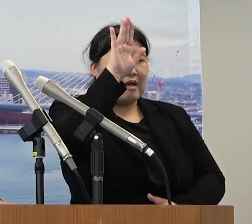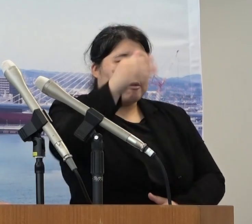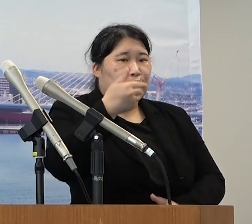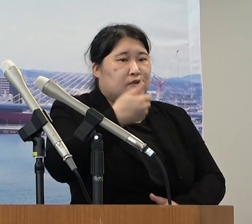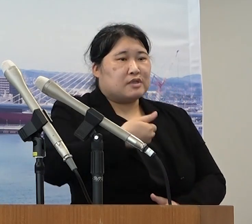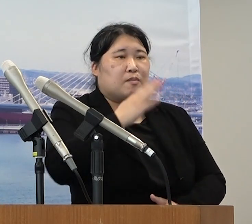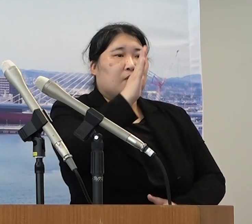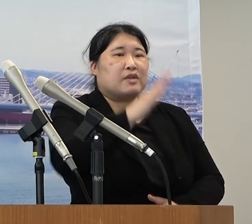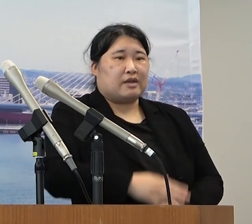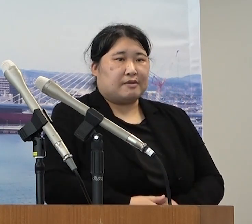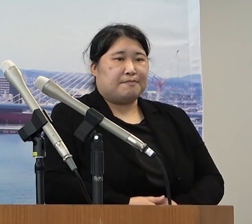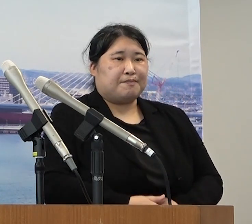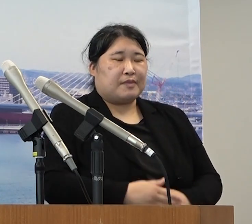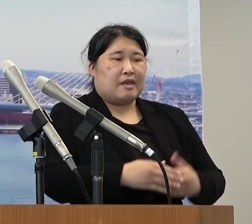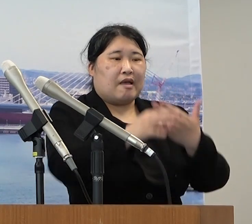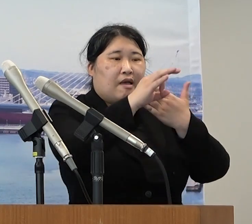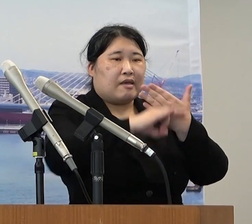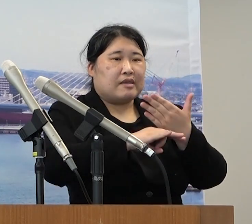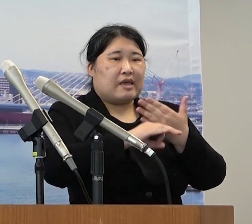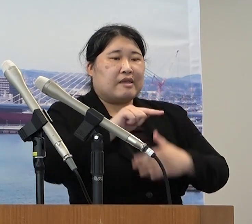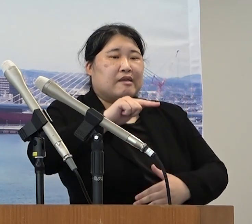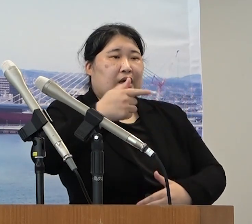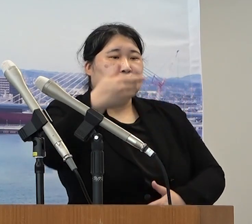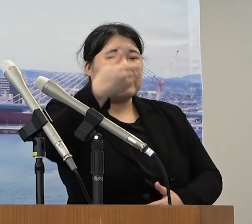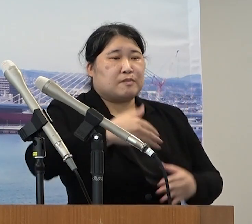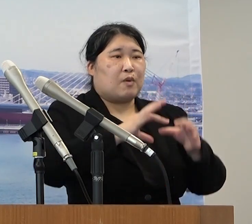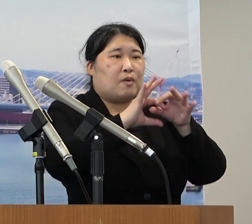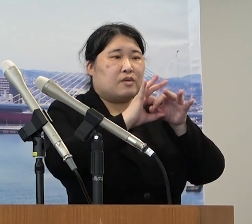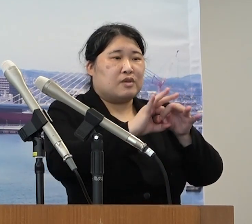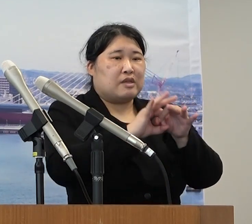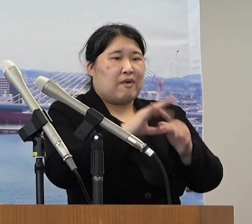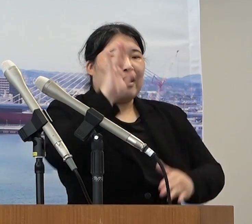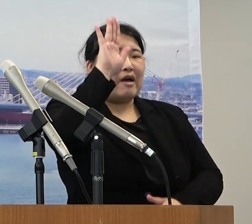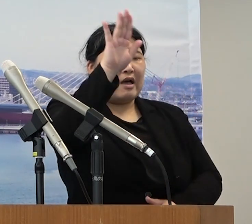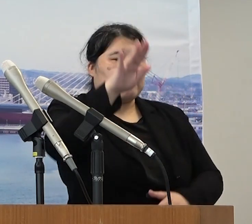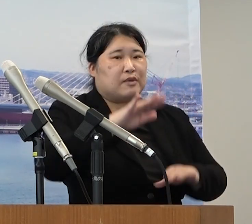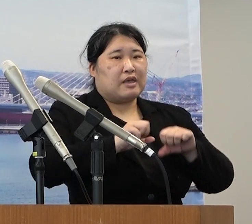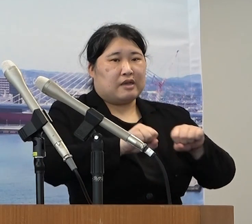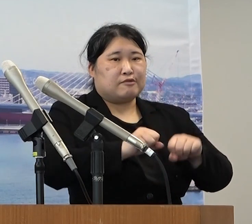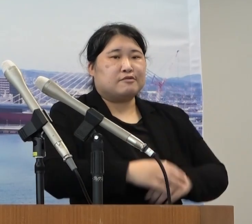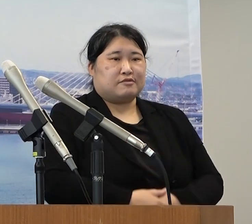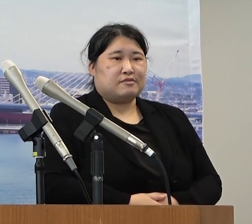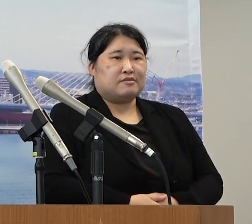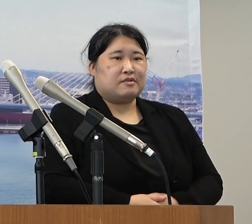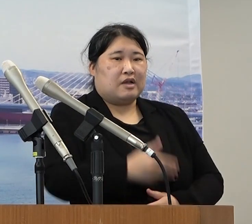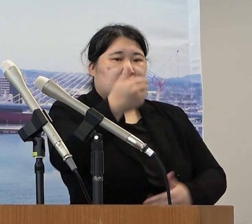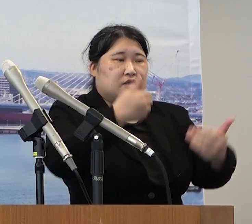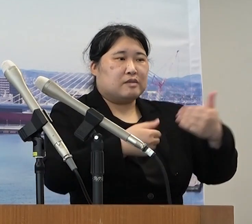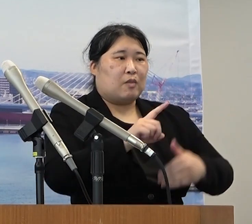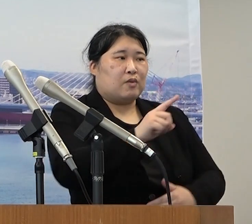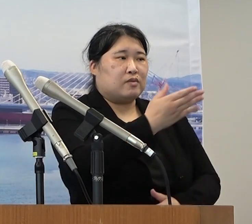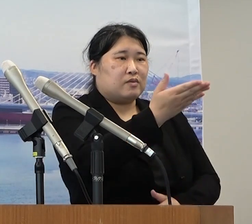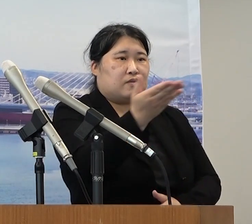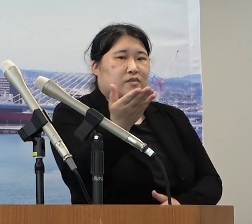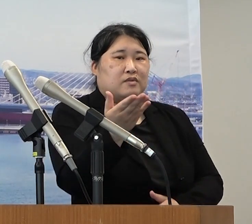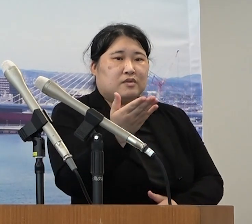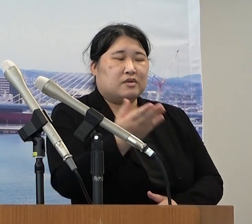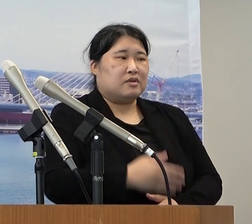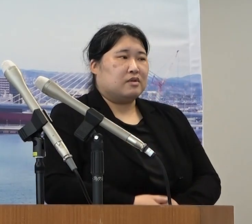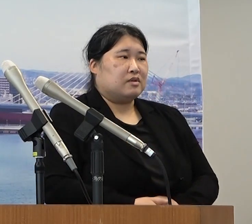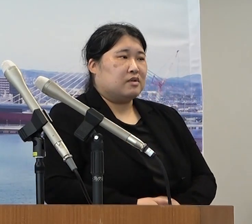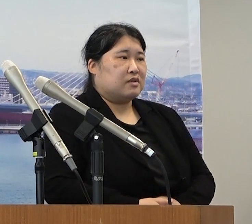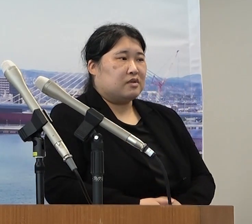。案件以外のご質問に関しましては後ほどお願いいたします。それではご質問がございましたらお願いいたします